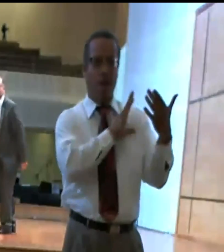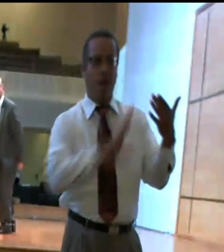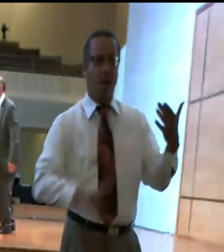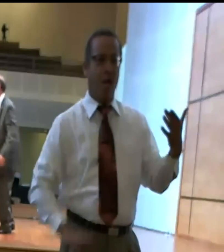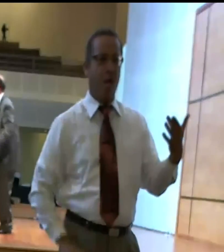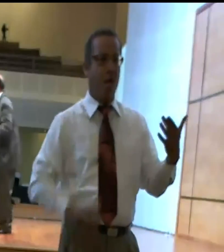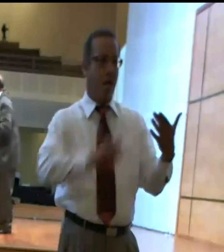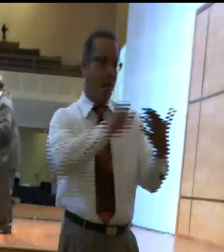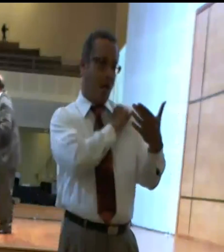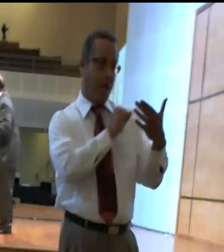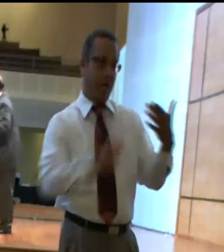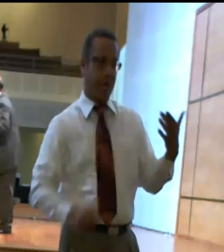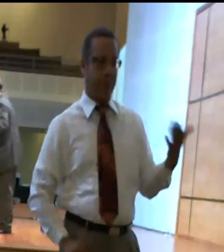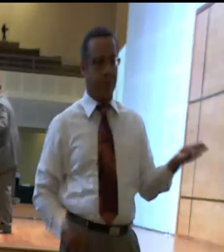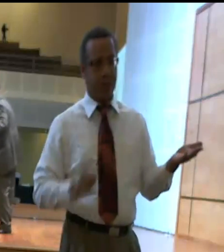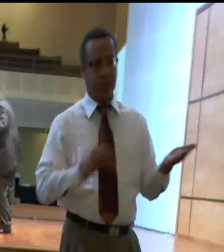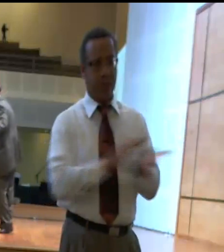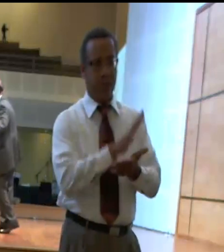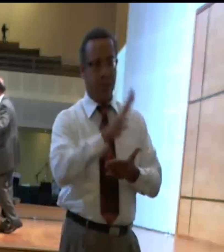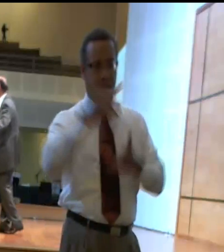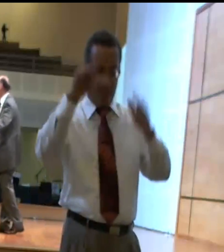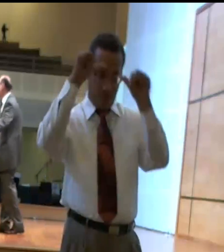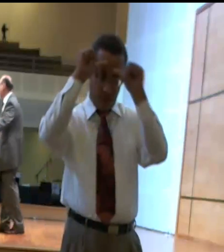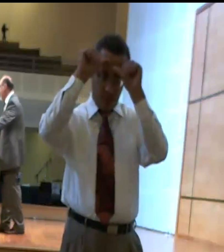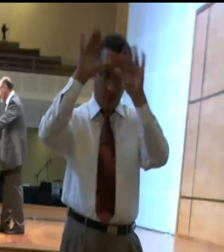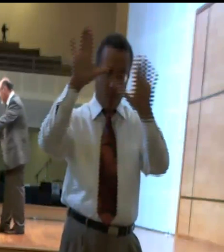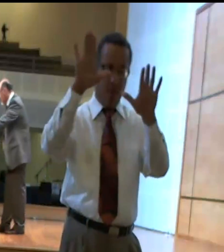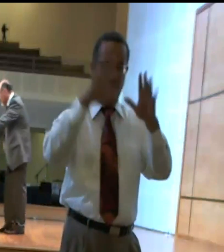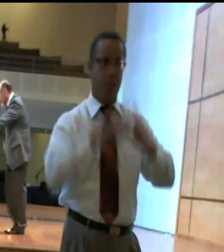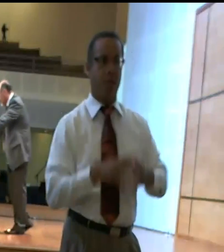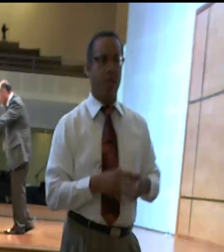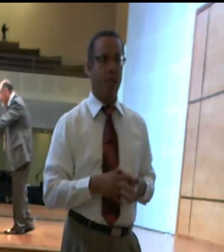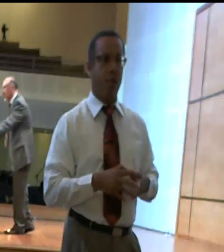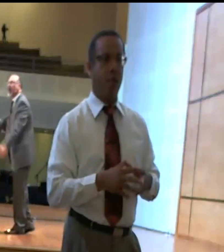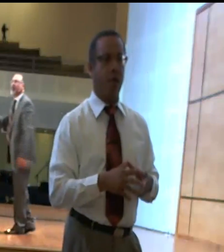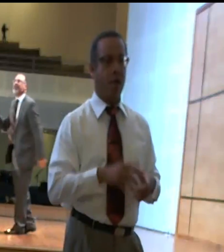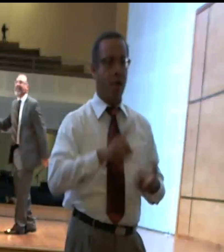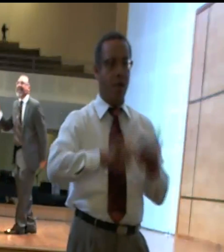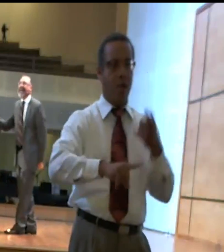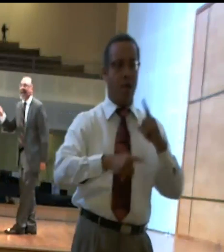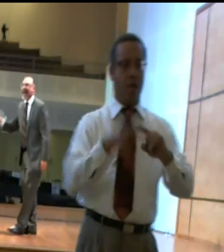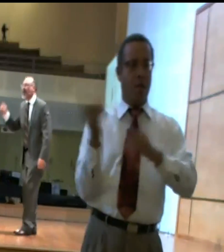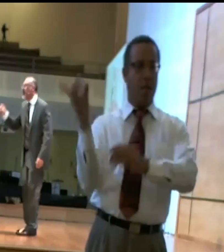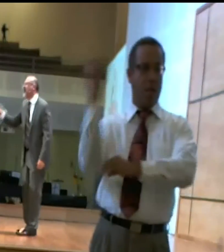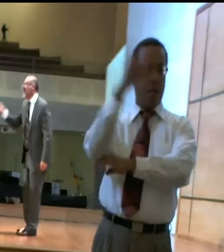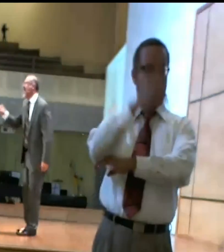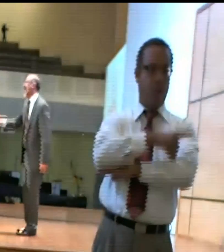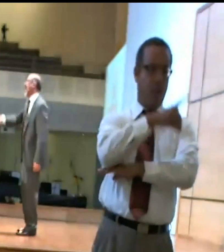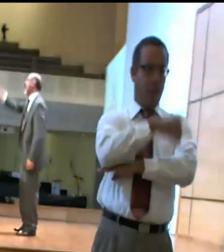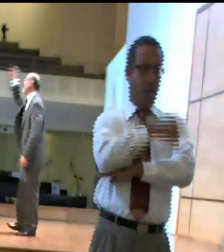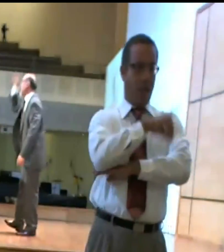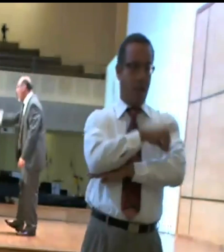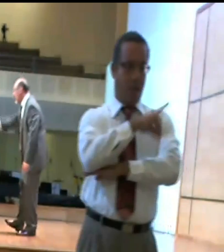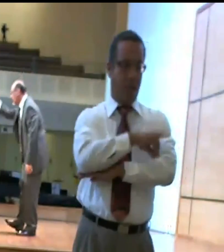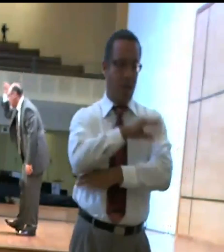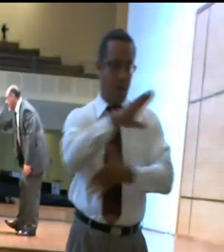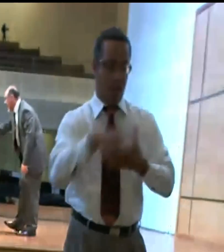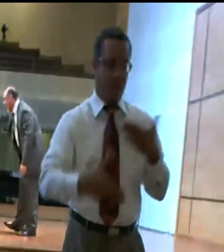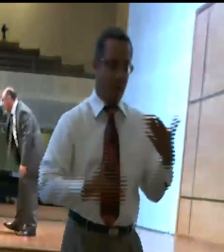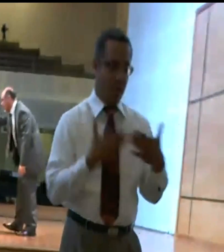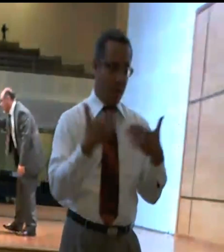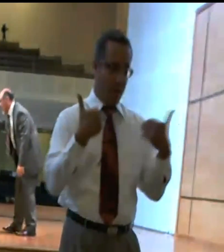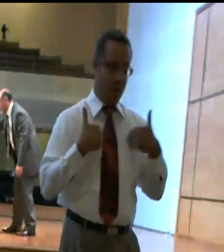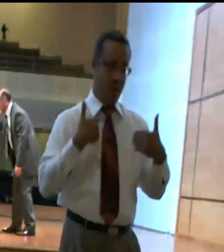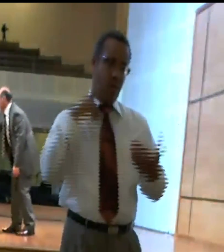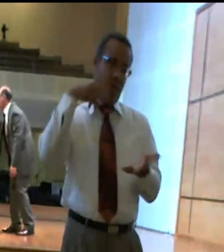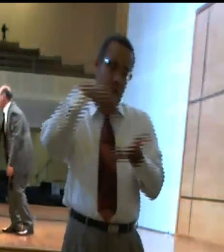es el Señor, para la gloria de Dios el Padre. Mi amigo, algún día todos tendrán